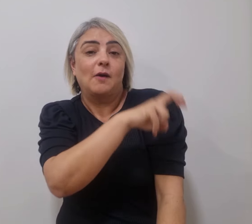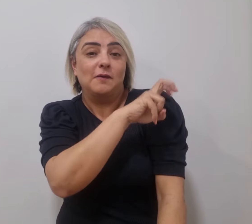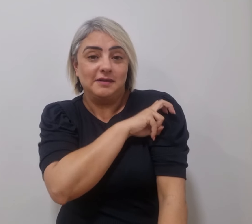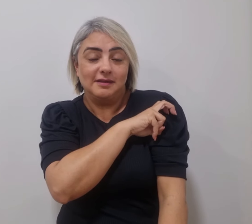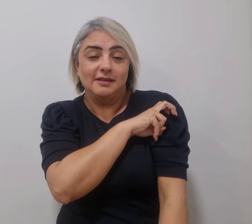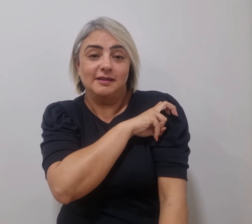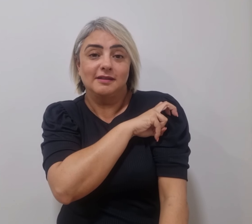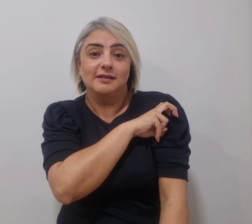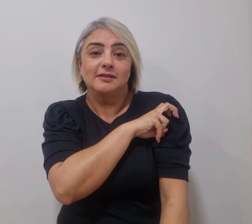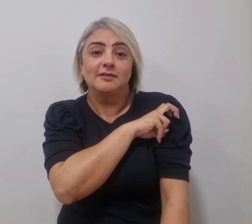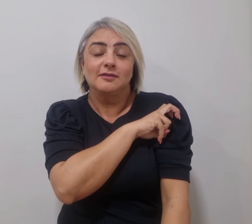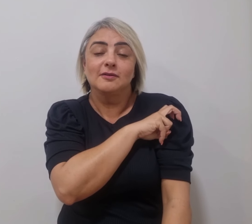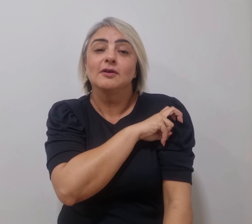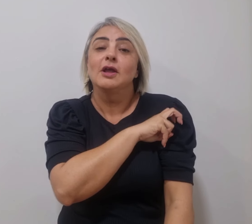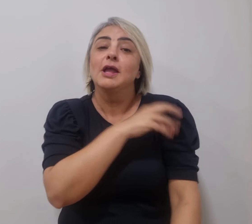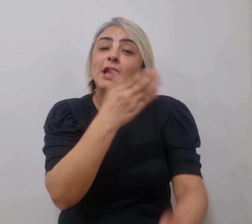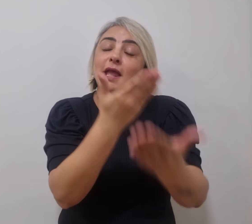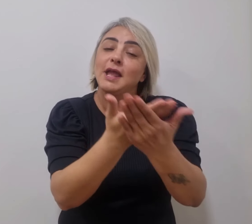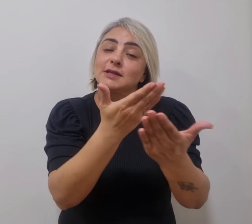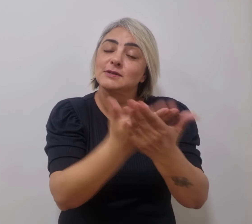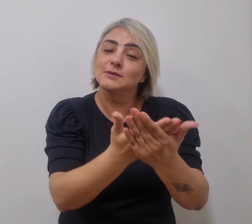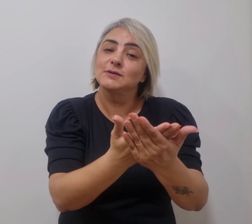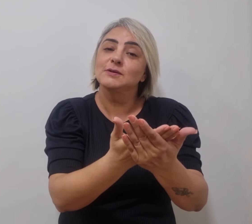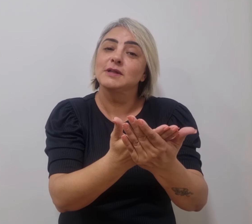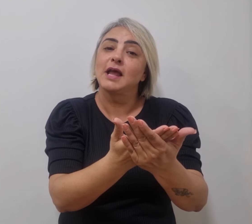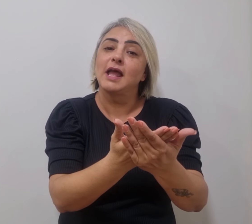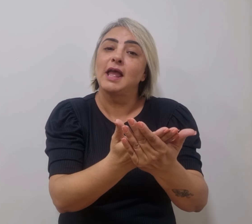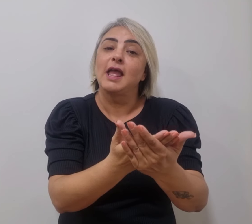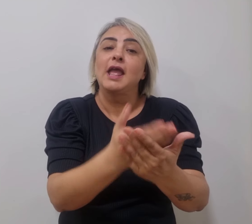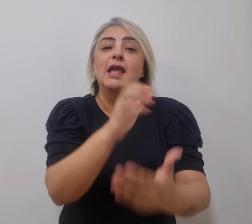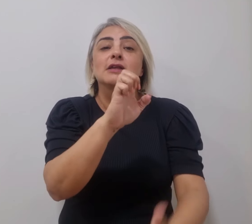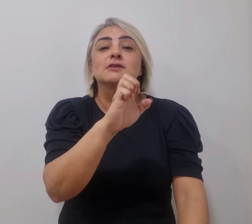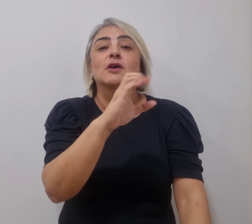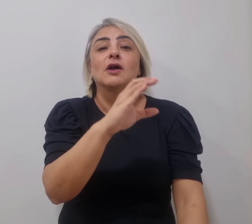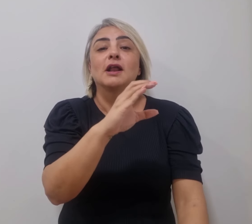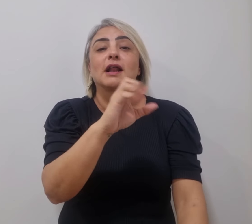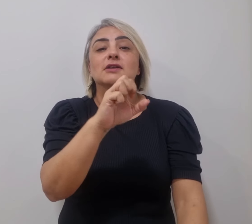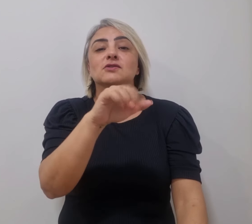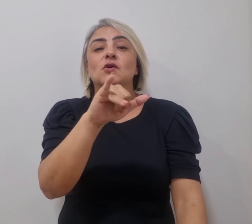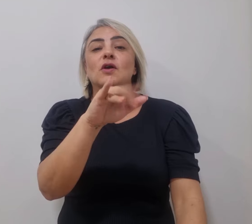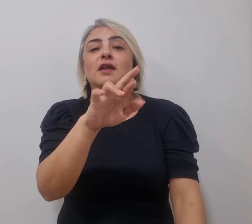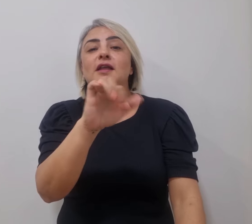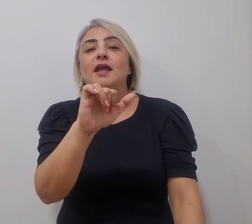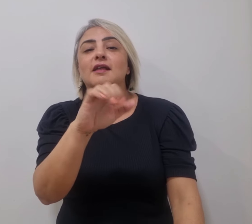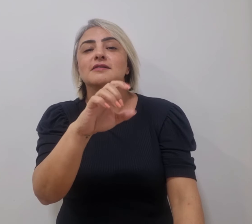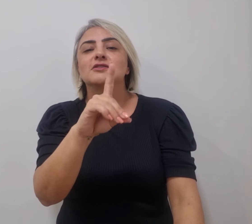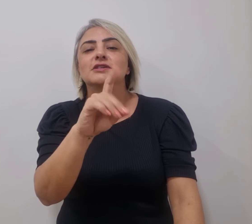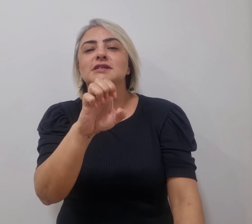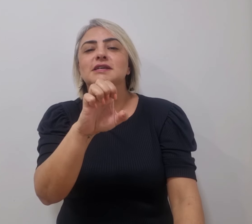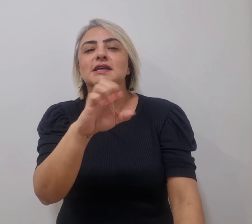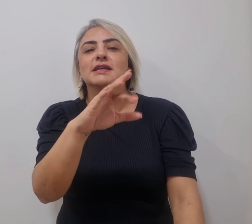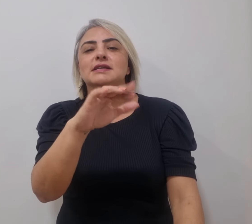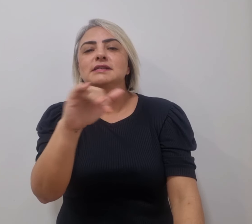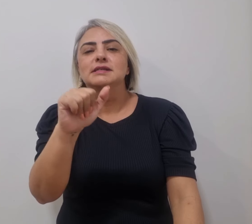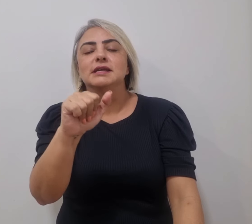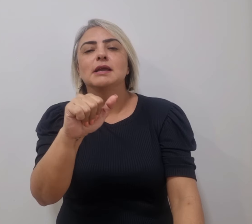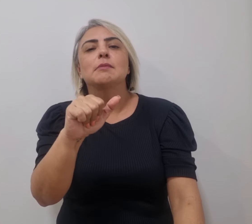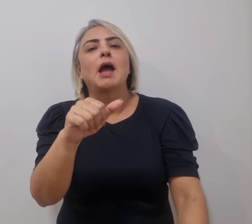frequentam a escola classe Sonhem de Cima. Eles moram no próprio assentamento Contagem,